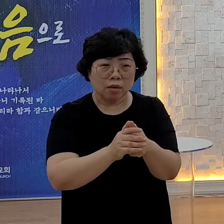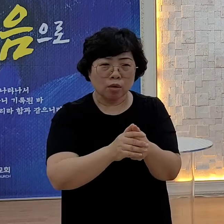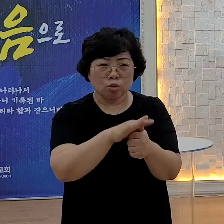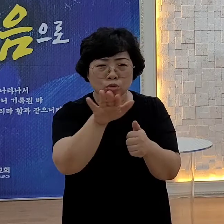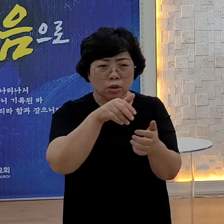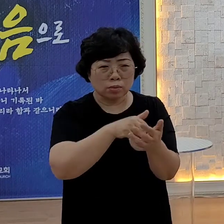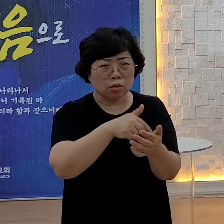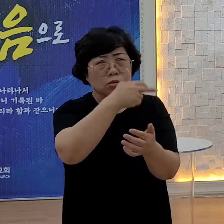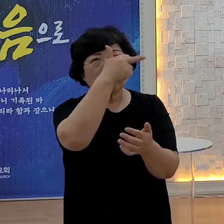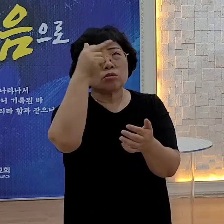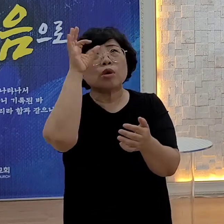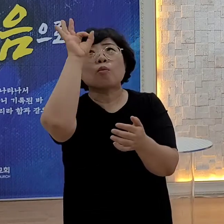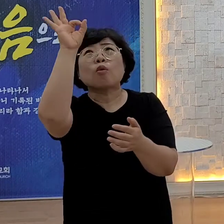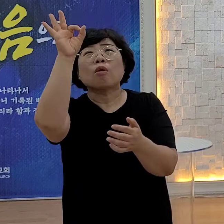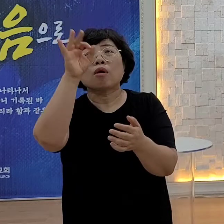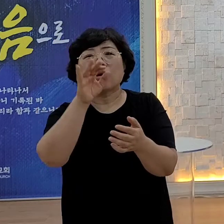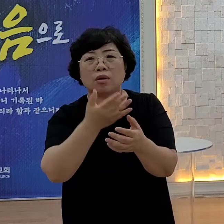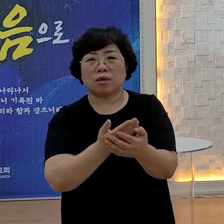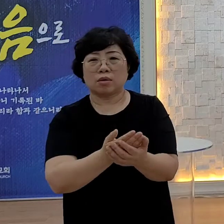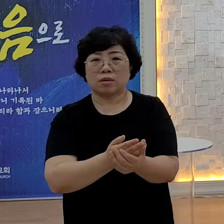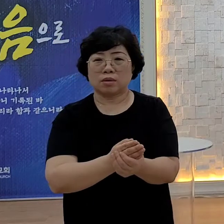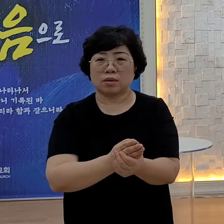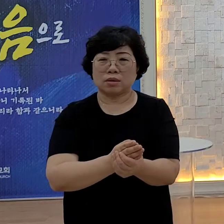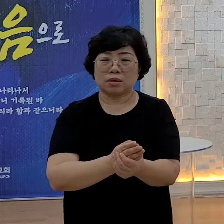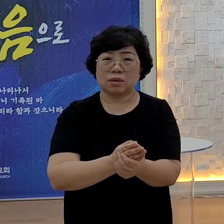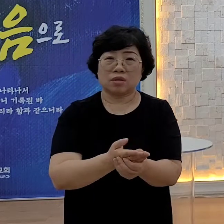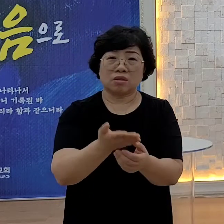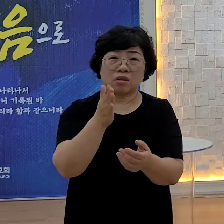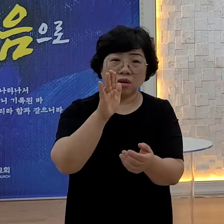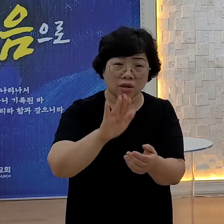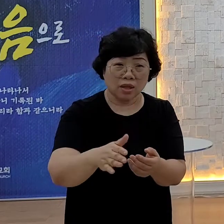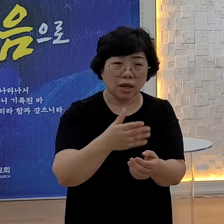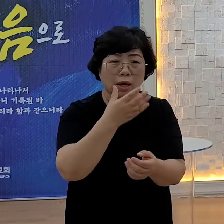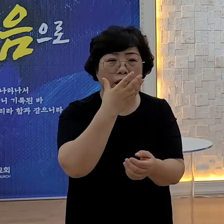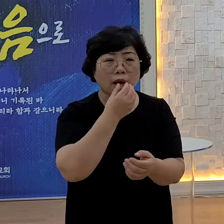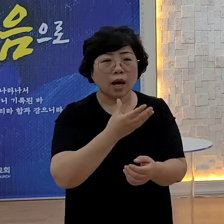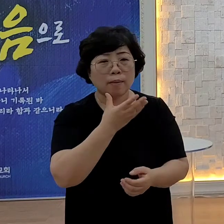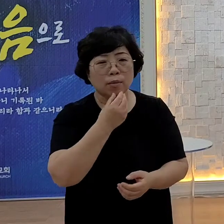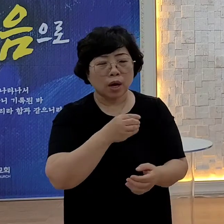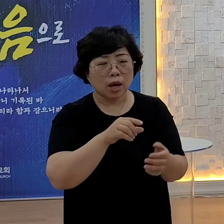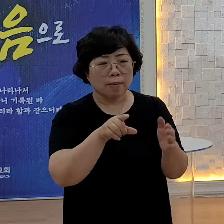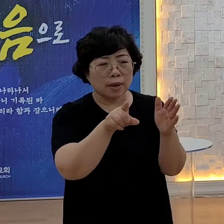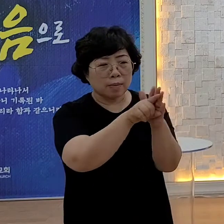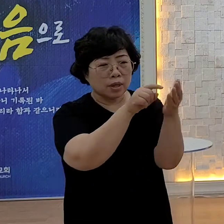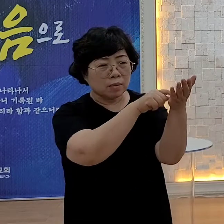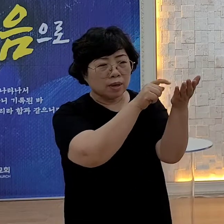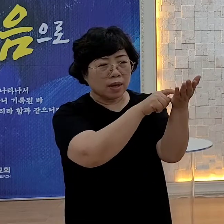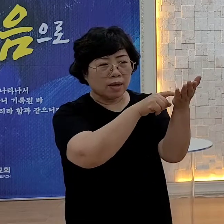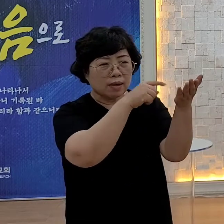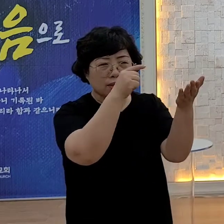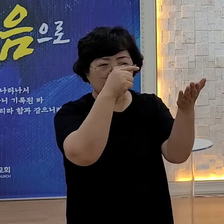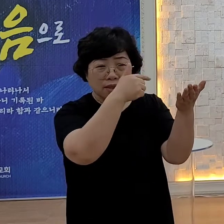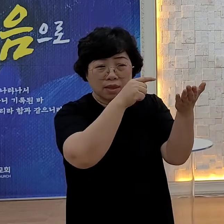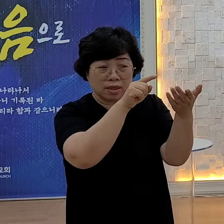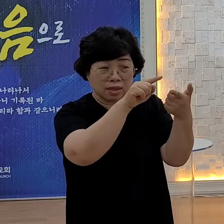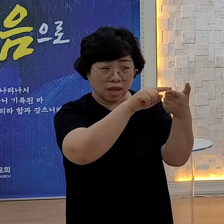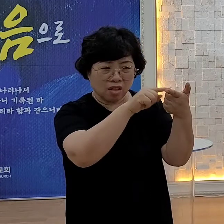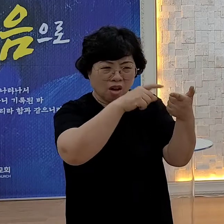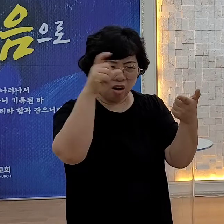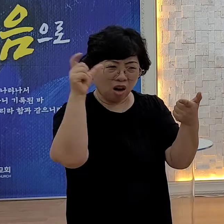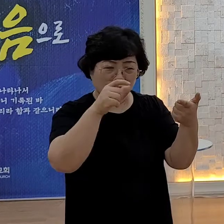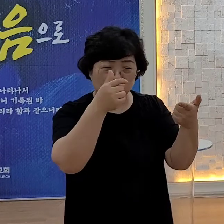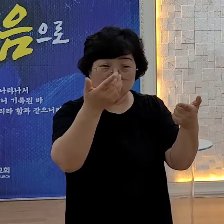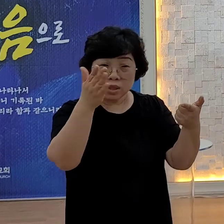보입니까? 그런데 여러분 우리가 이 아브라함의 탁월한 믿음에 대해서 이야기하고 있지만